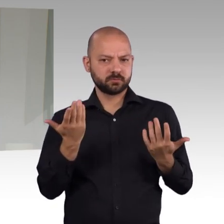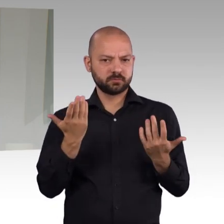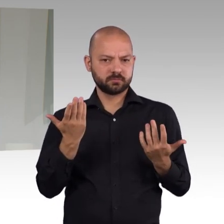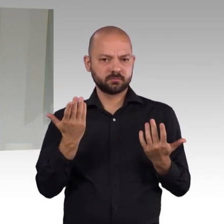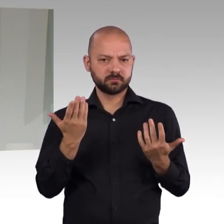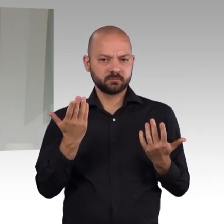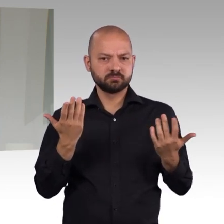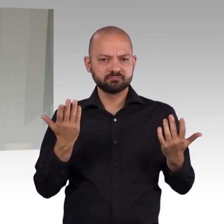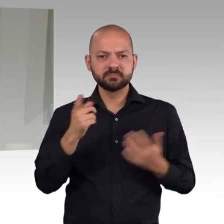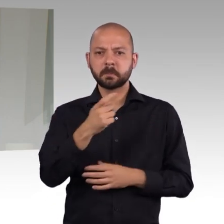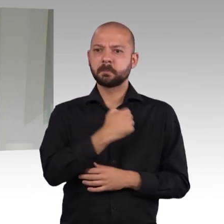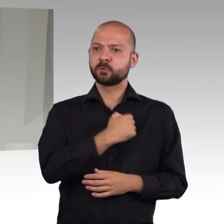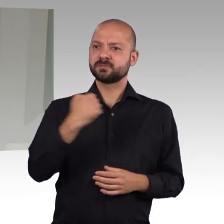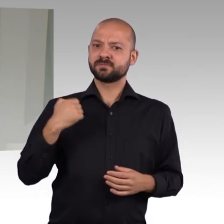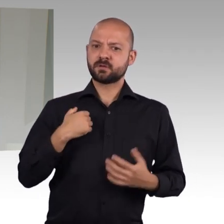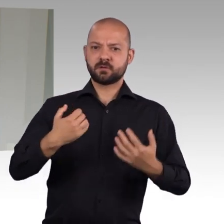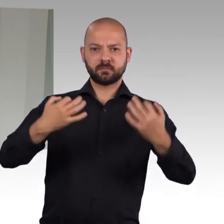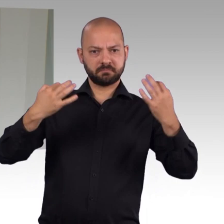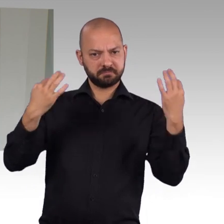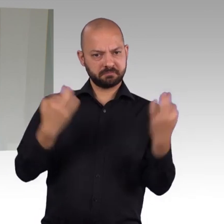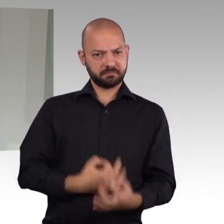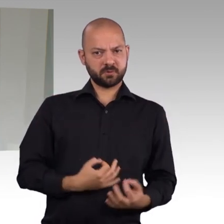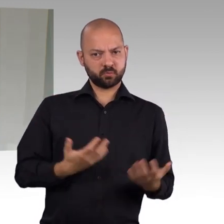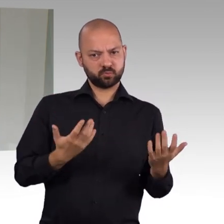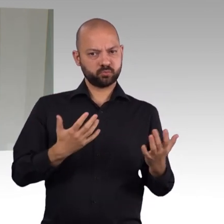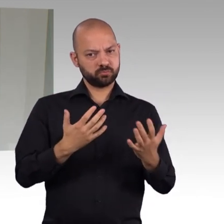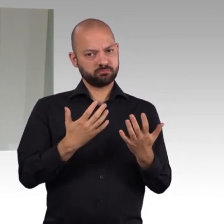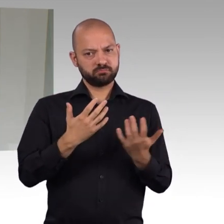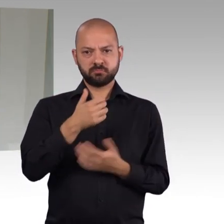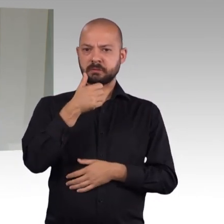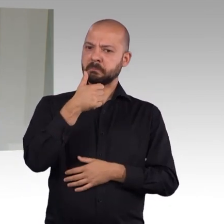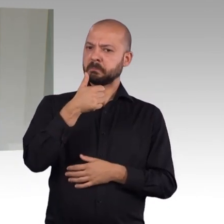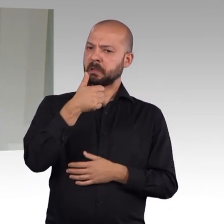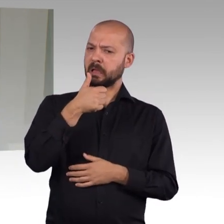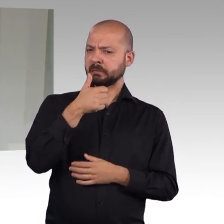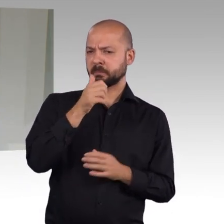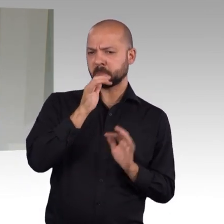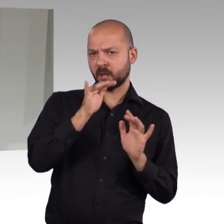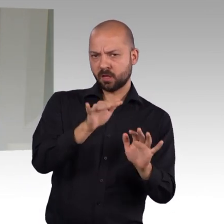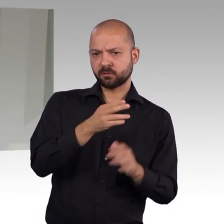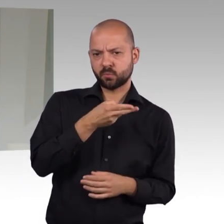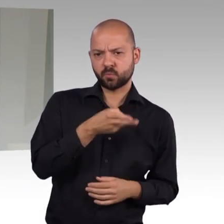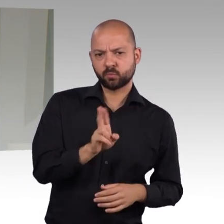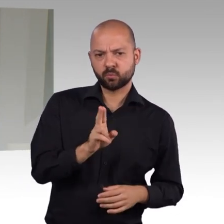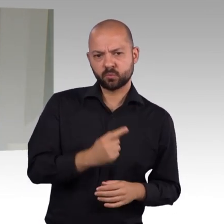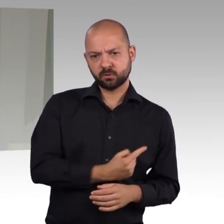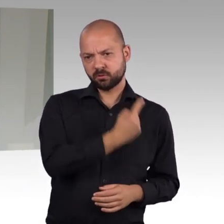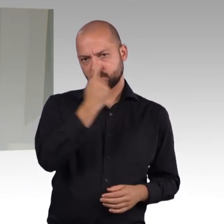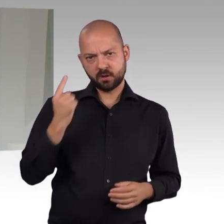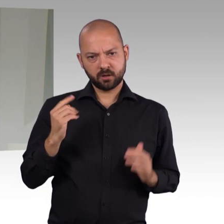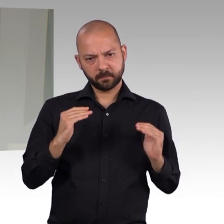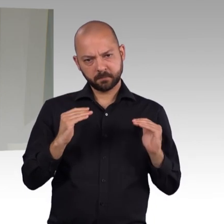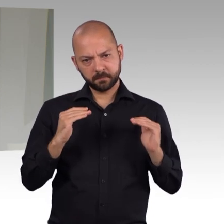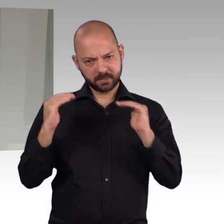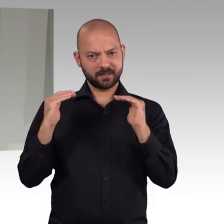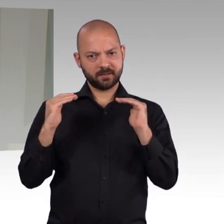die Personalkostensteigerung und die allgemeine Preisentwicklung abzufangen. Und wenn sie dieses Geld nicht bekommt, dann geht es zulasten